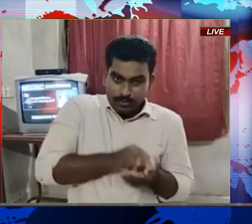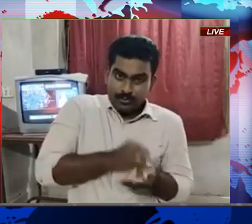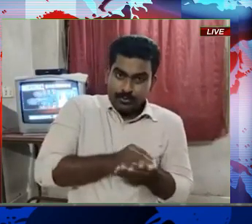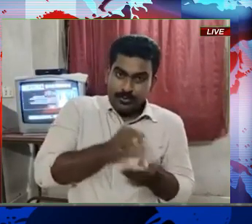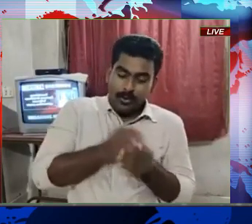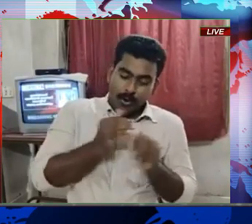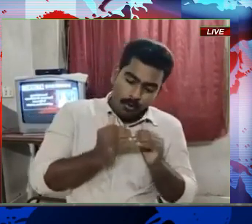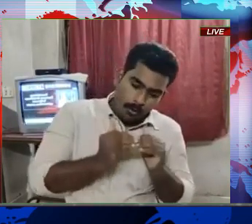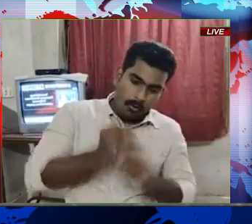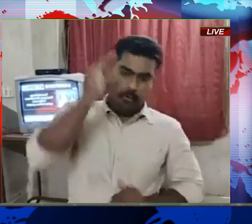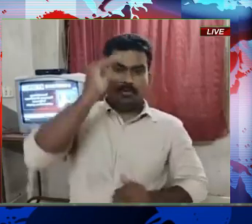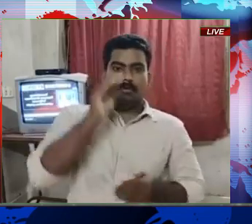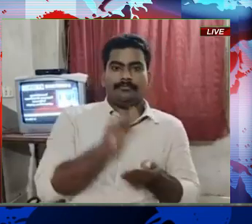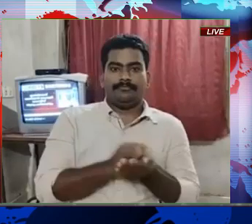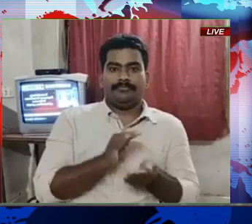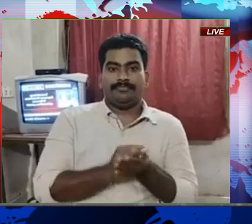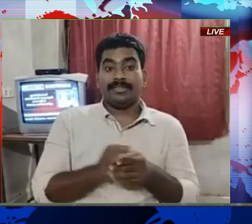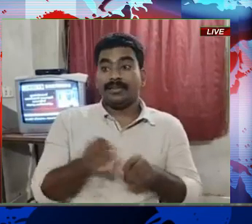പാൽപ്പൊടിയാക്കാൻ